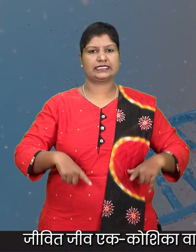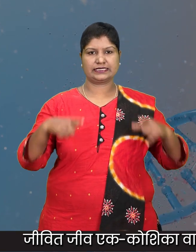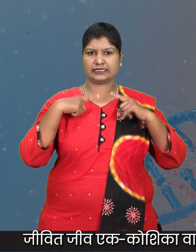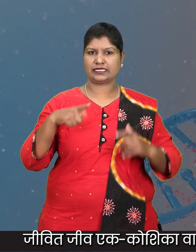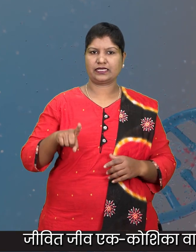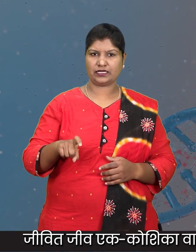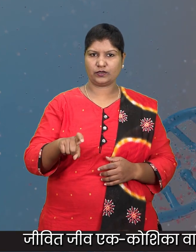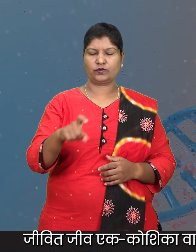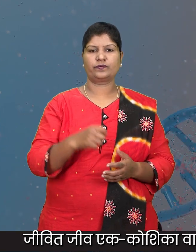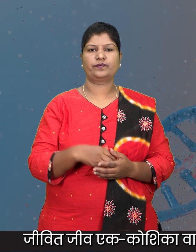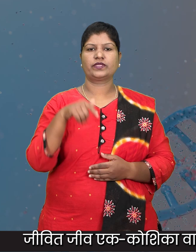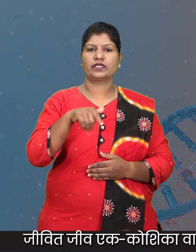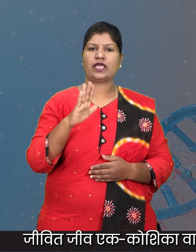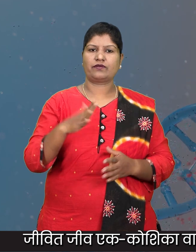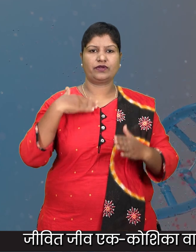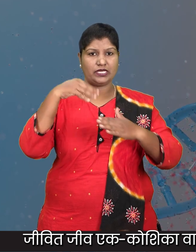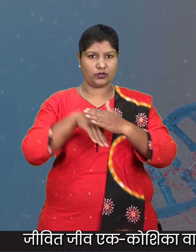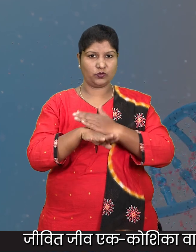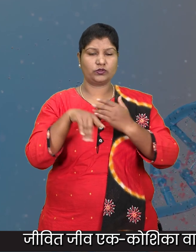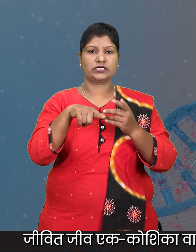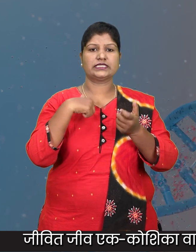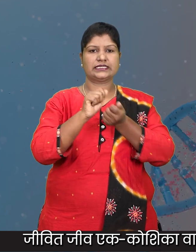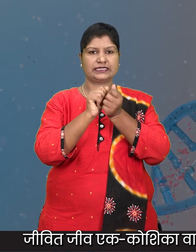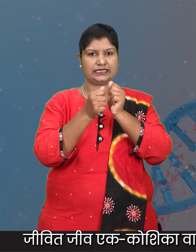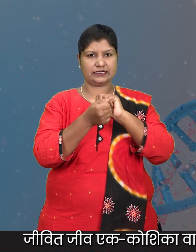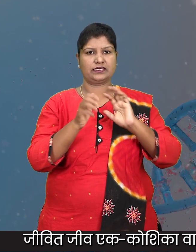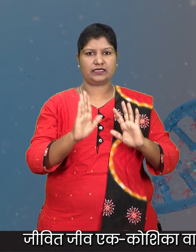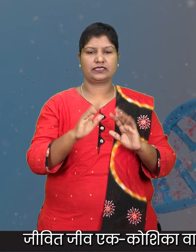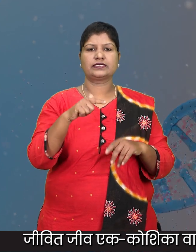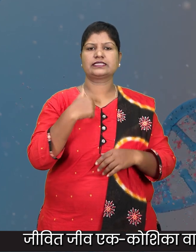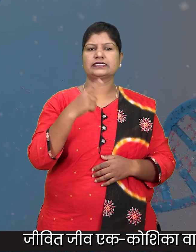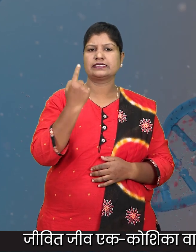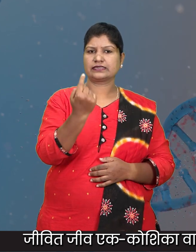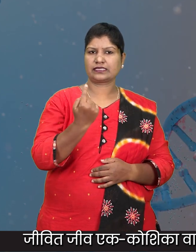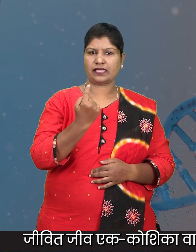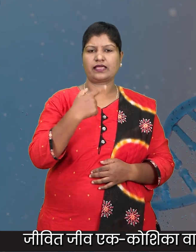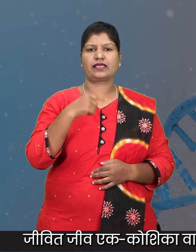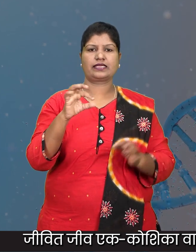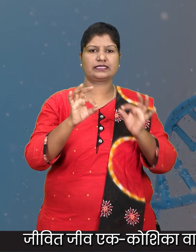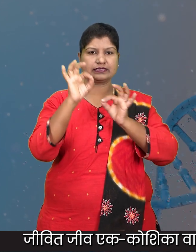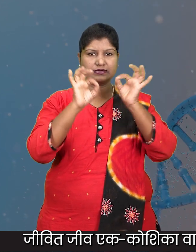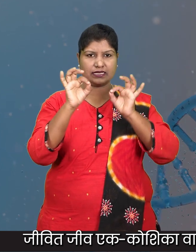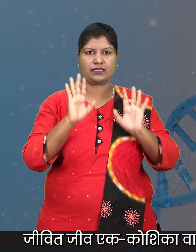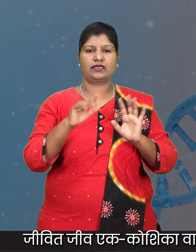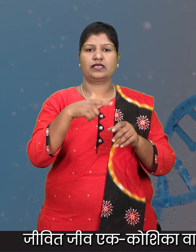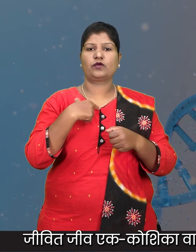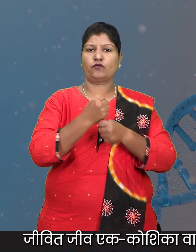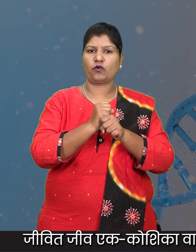जीवित जीव एक कोशिका वाले रूपों से बहुकोशिका वाले रूपों में परिवर्तित हुए हैं।